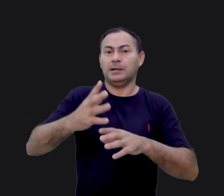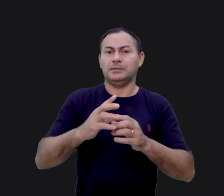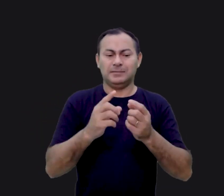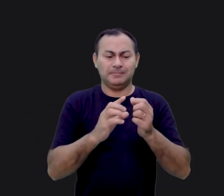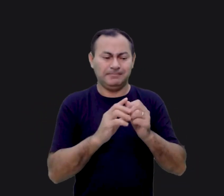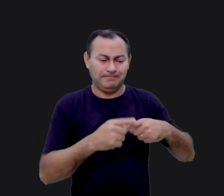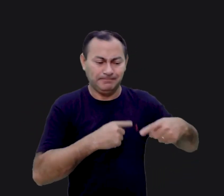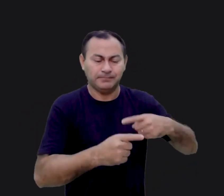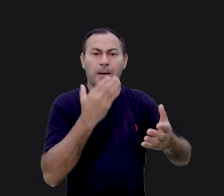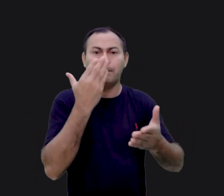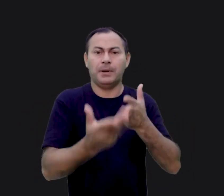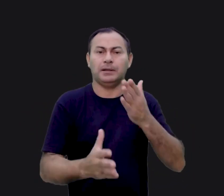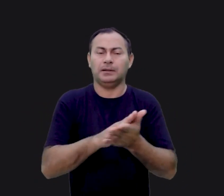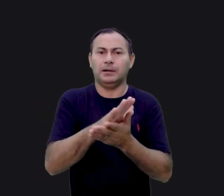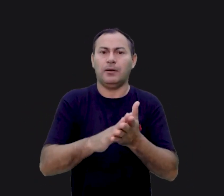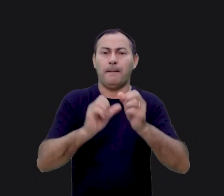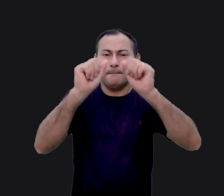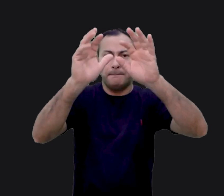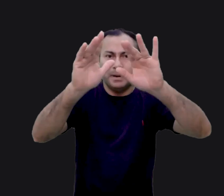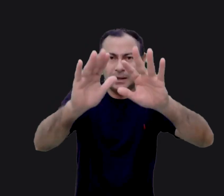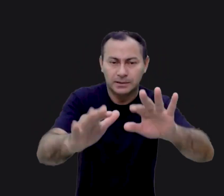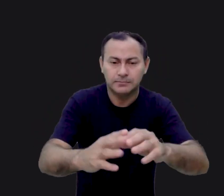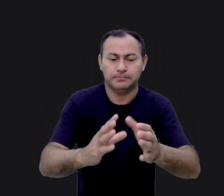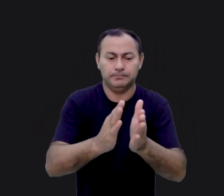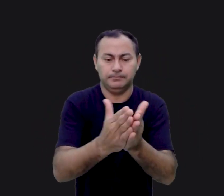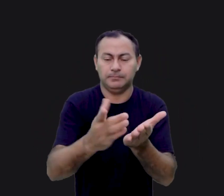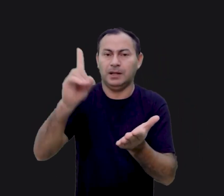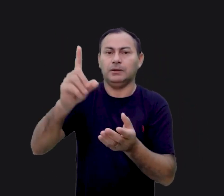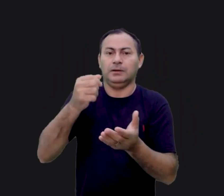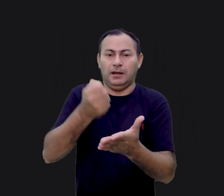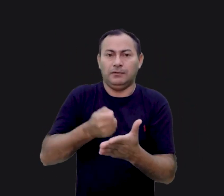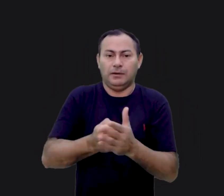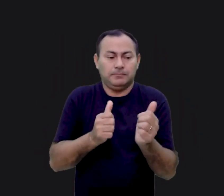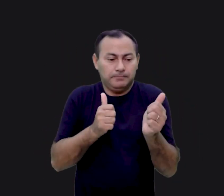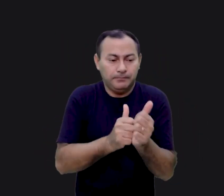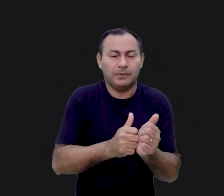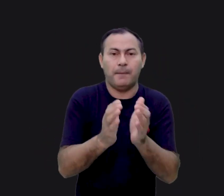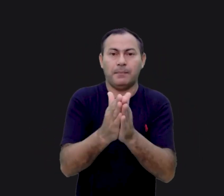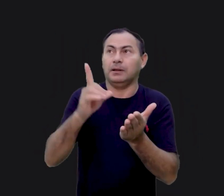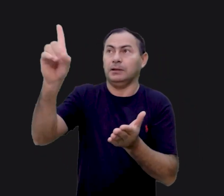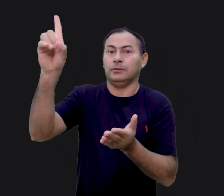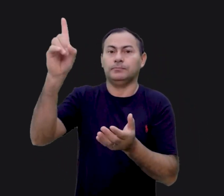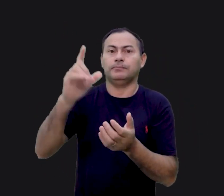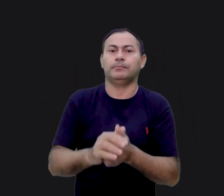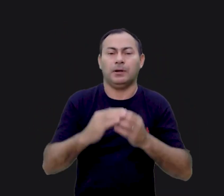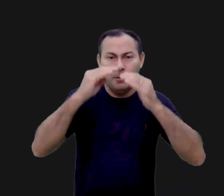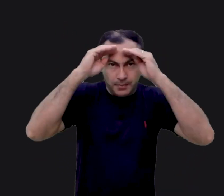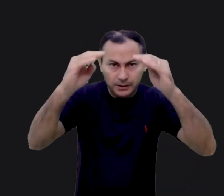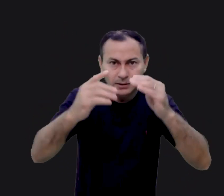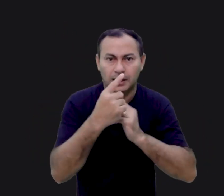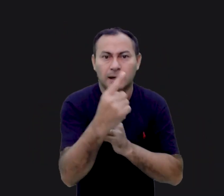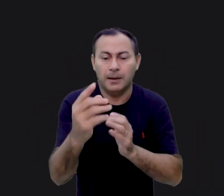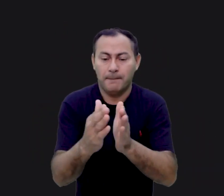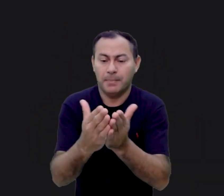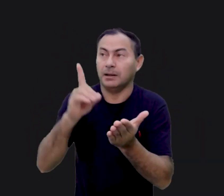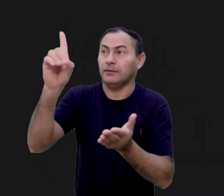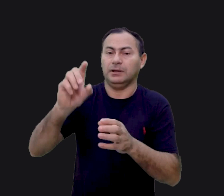quer mais ser enganado nem perder mais nenhuma benção as escrituras dizem que você deve se aproximar da palavra de Deus e obedecer cada palavra